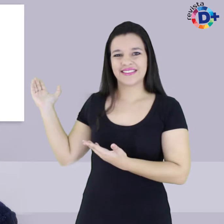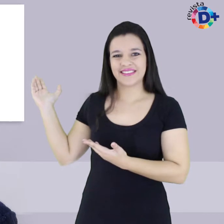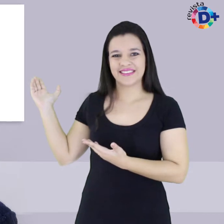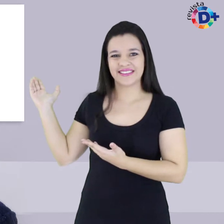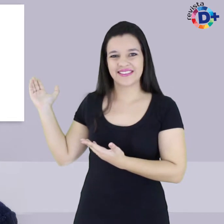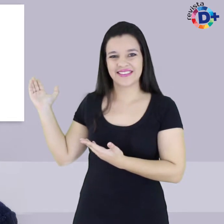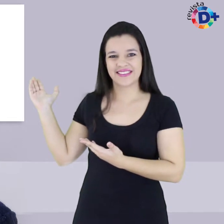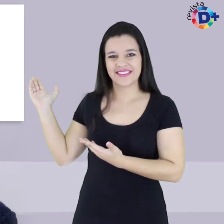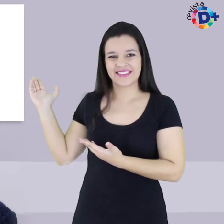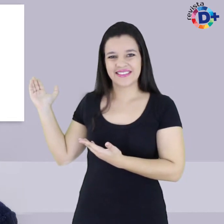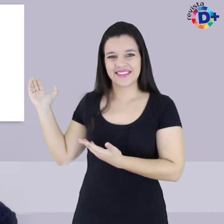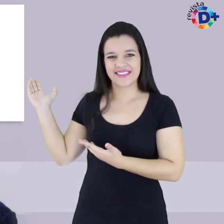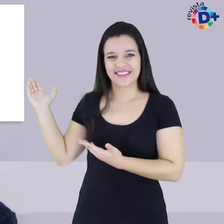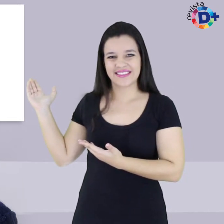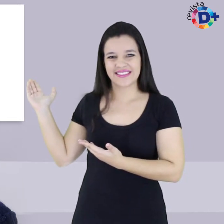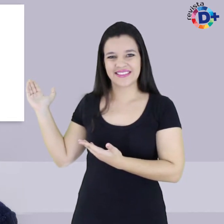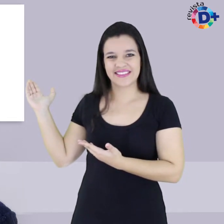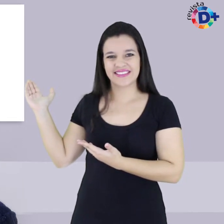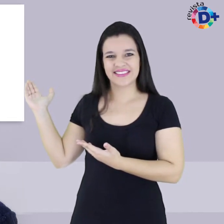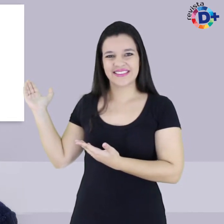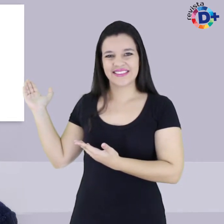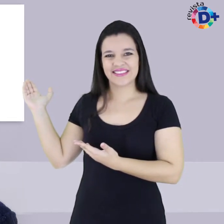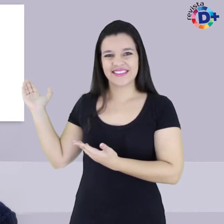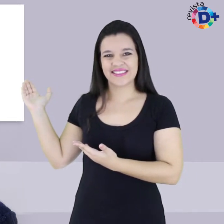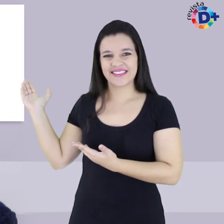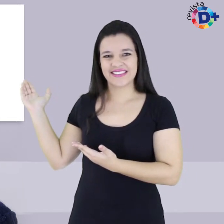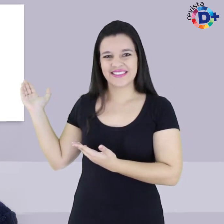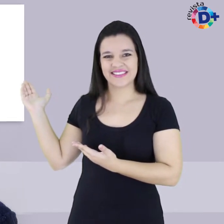Alagoas 903, Higienópolis.